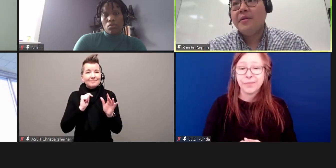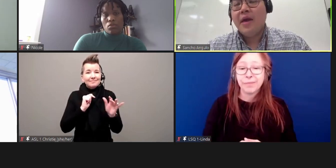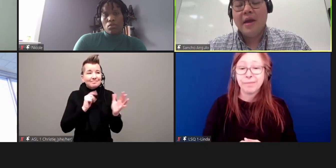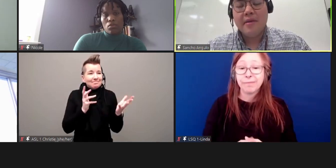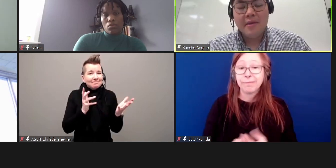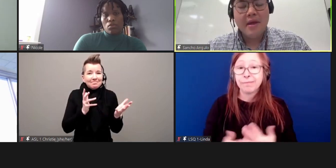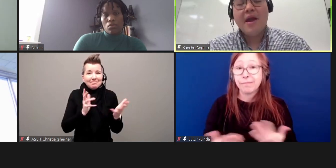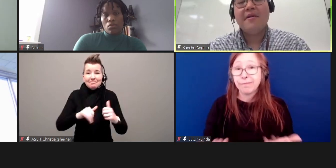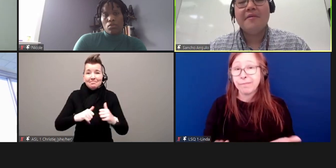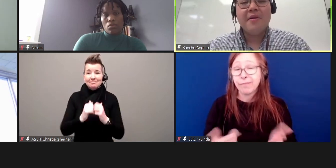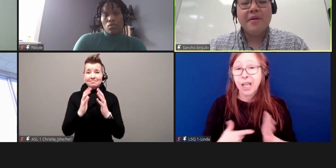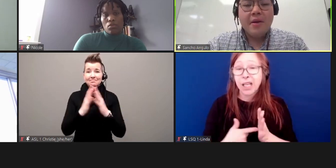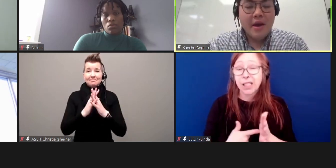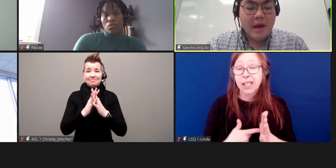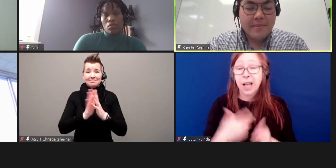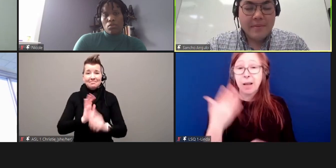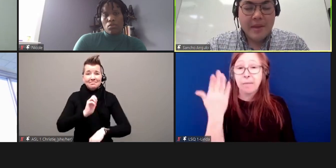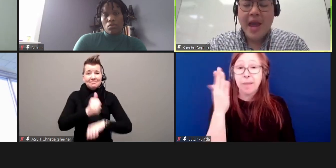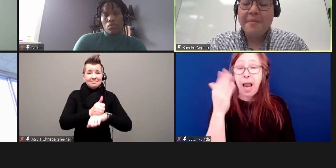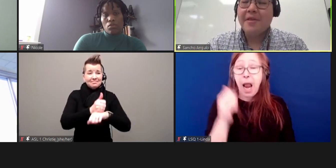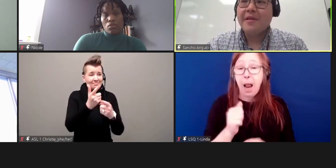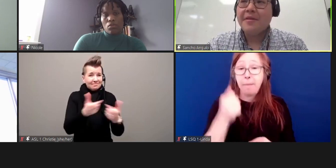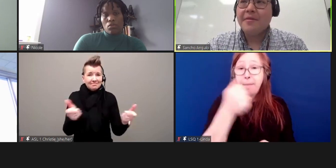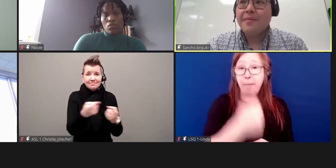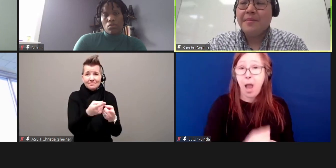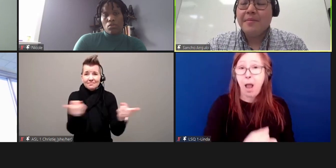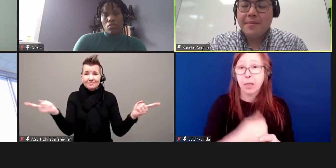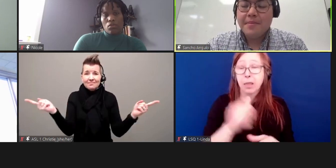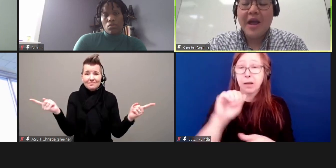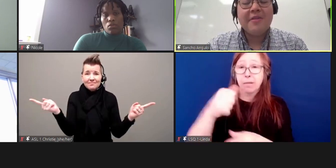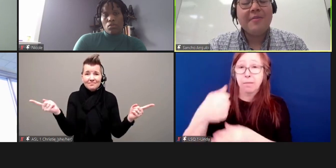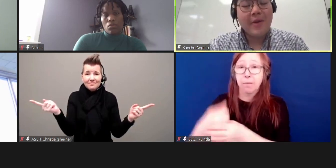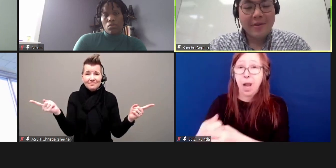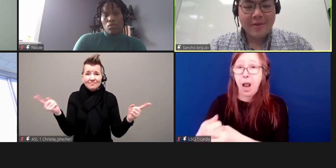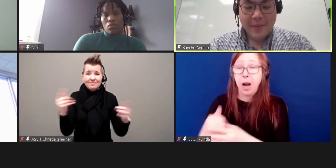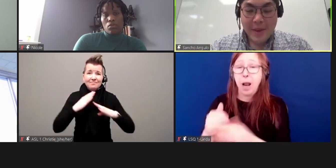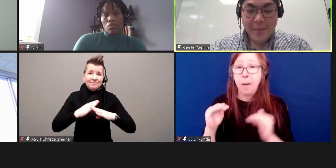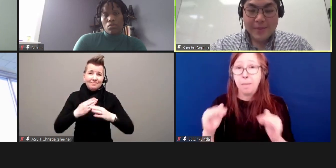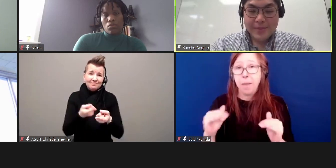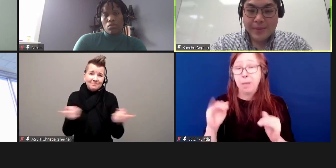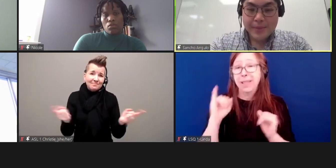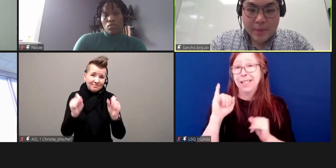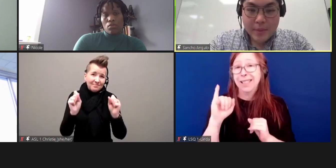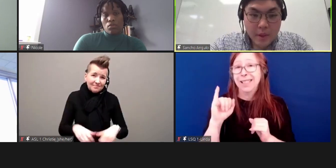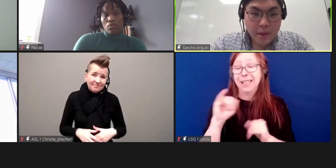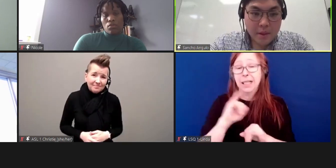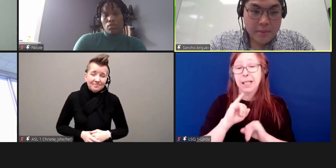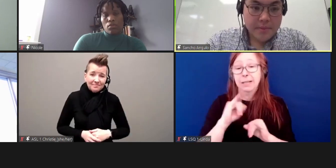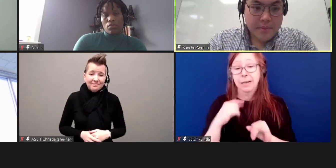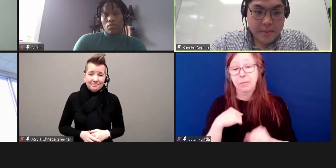Disons, planter des arbres, même si on ne pourra pas s'abriter